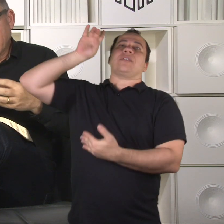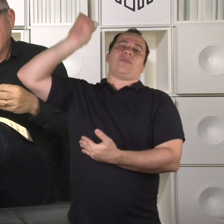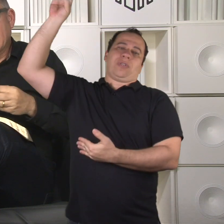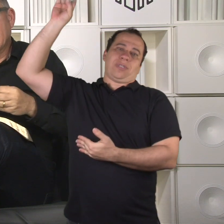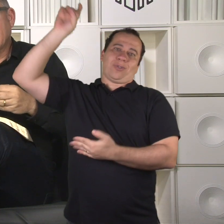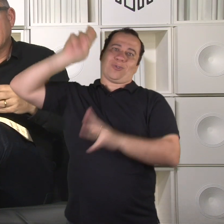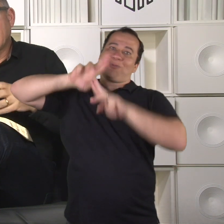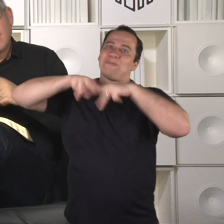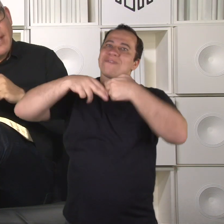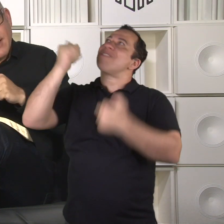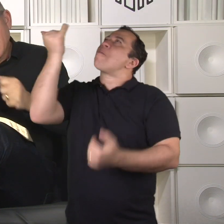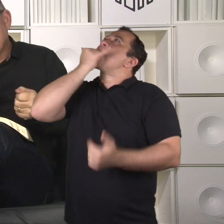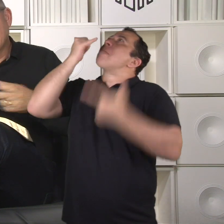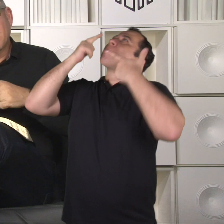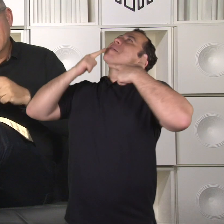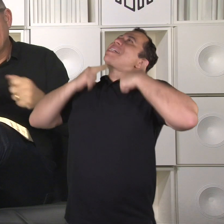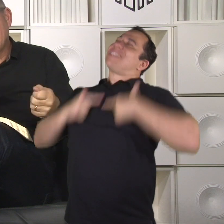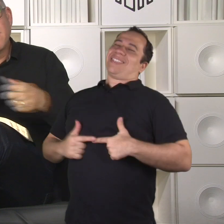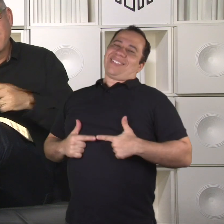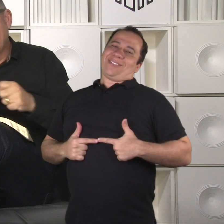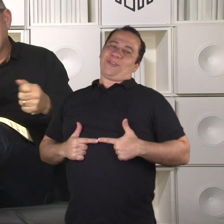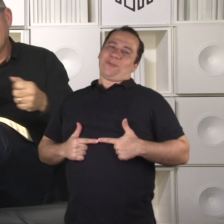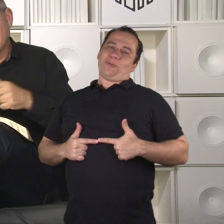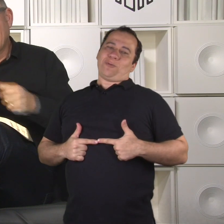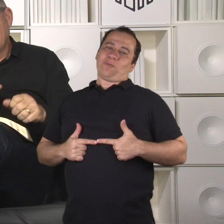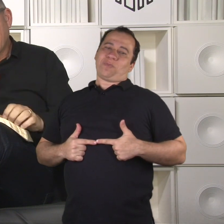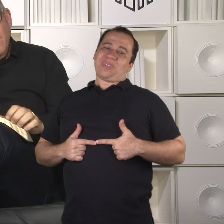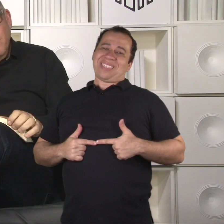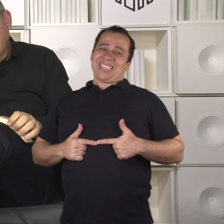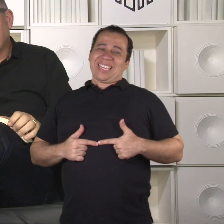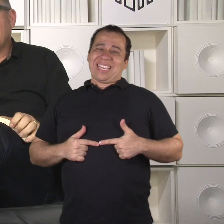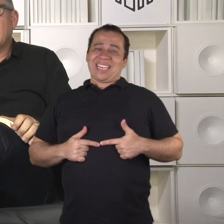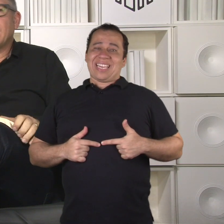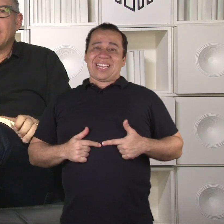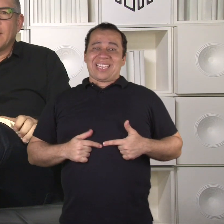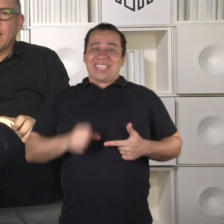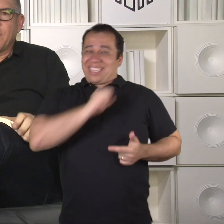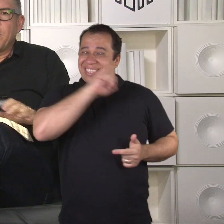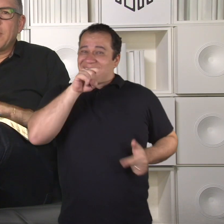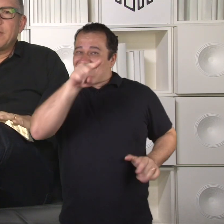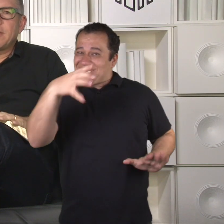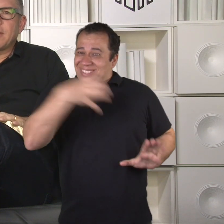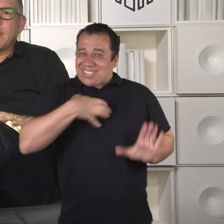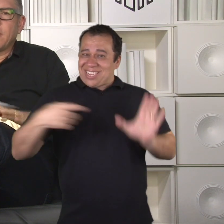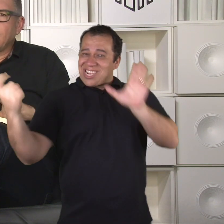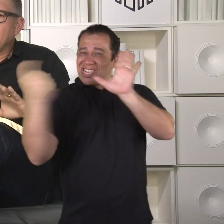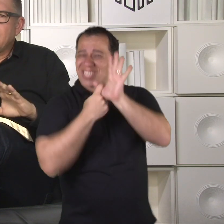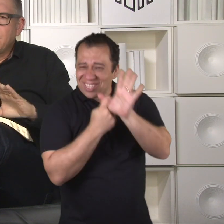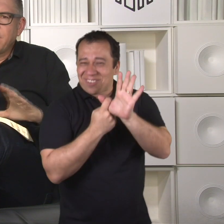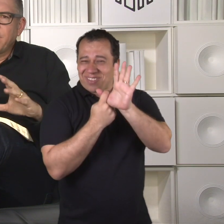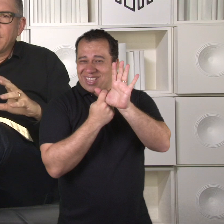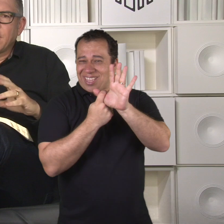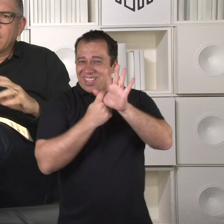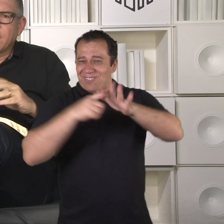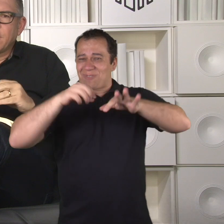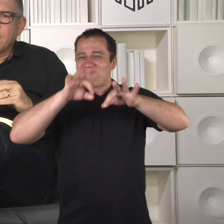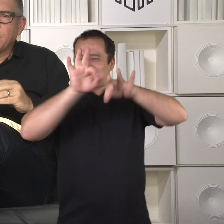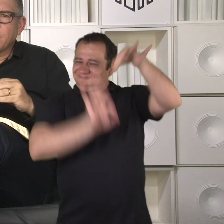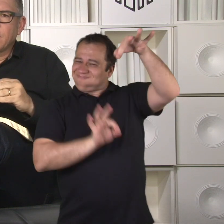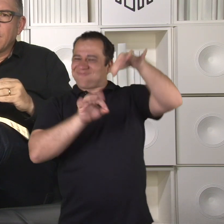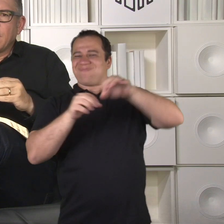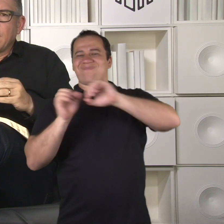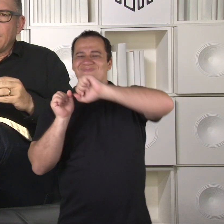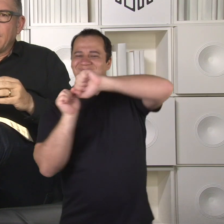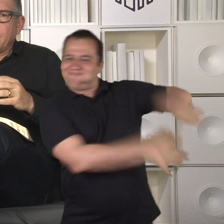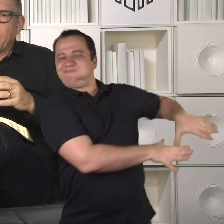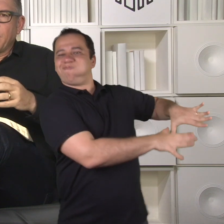no seu coração, rasgando essa dívida, jogando fora. A Bíblia diz que toda dívida que nós